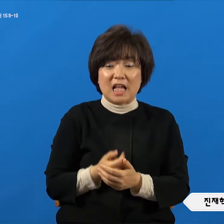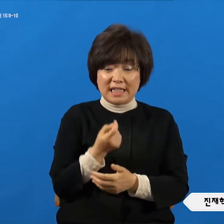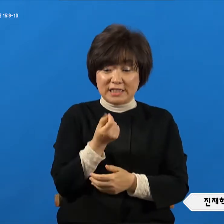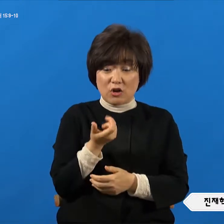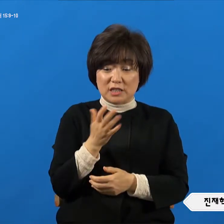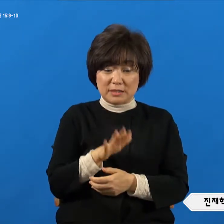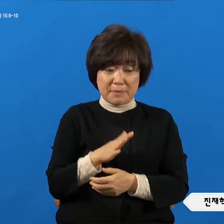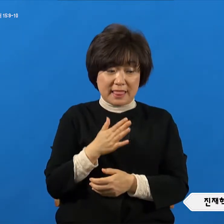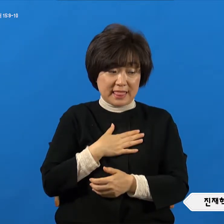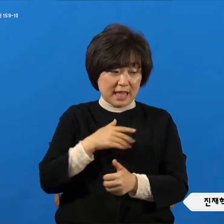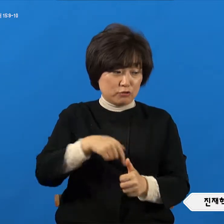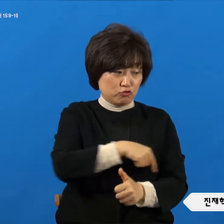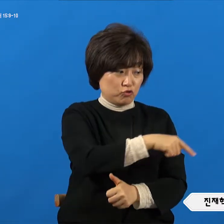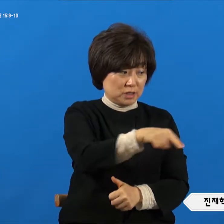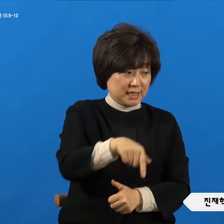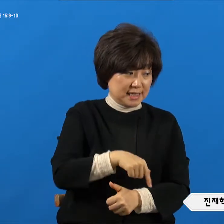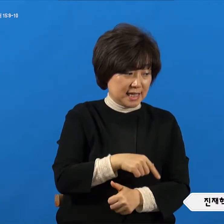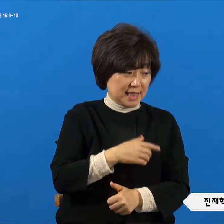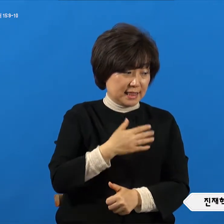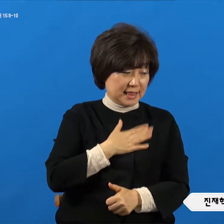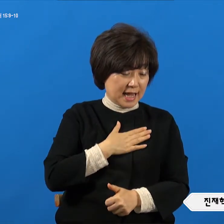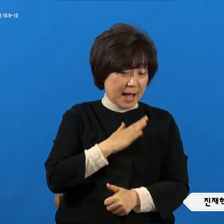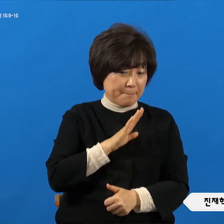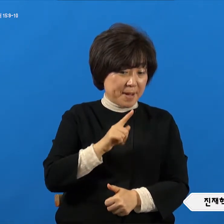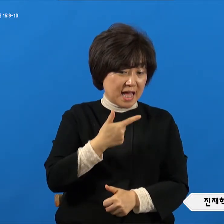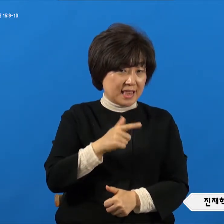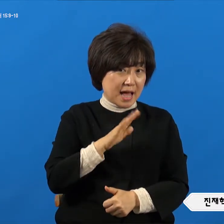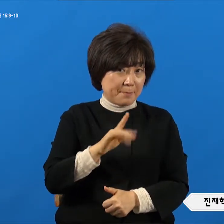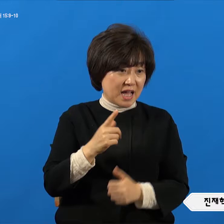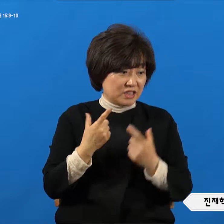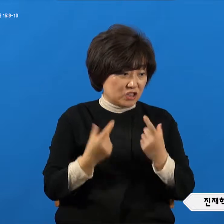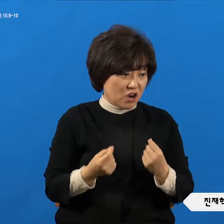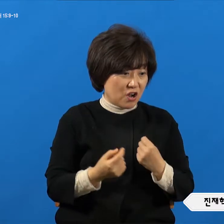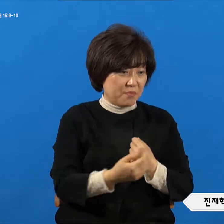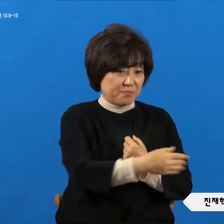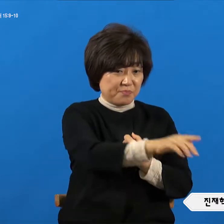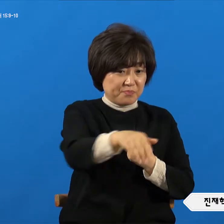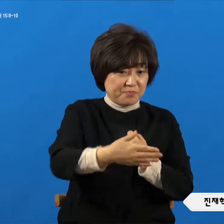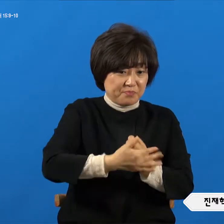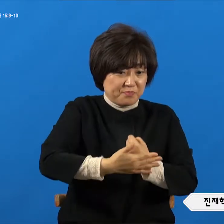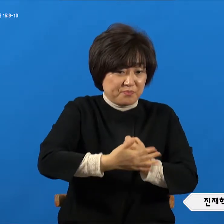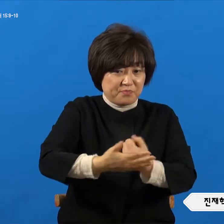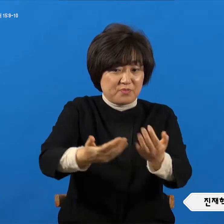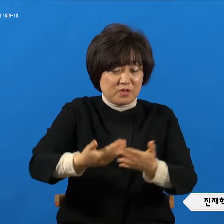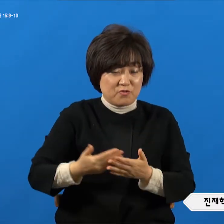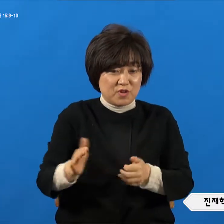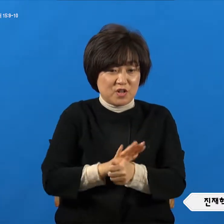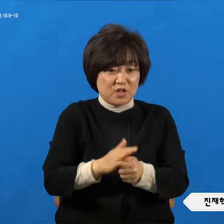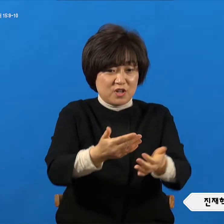우리 주위에서 내게 그렇게 바나바처럼 힘이 되고 격려가 되고